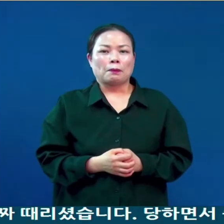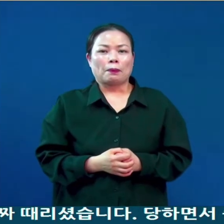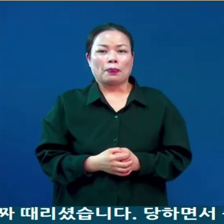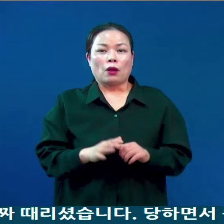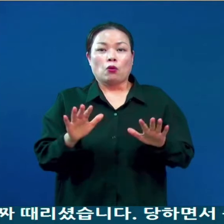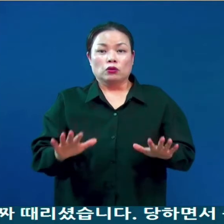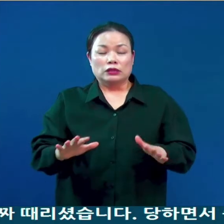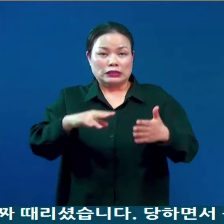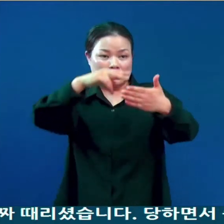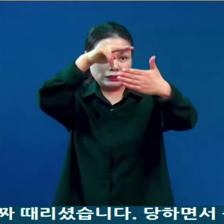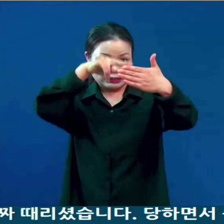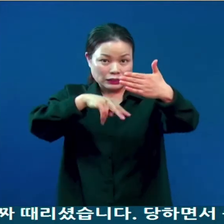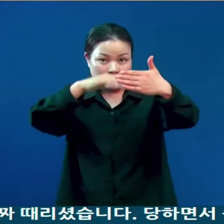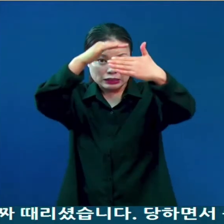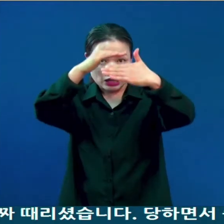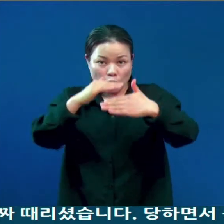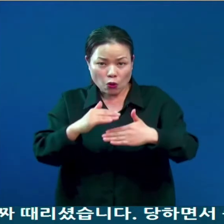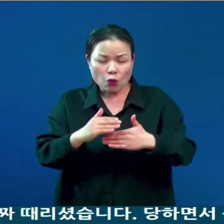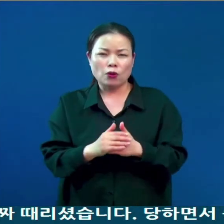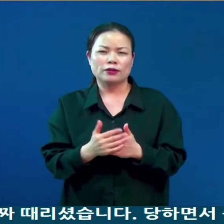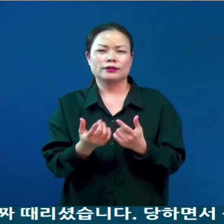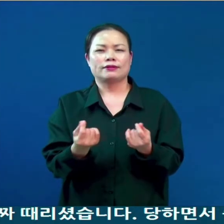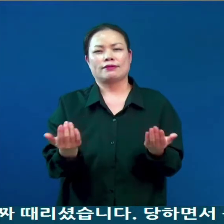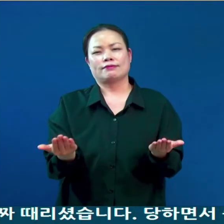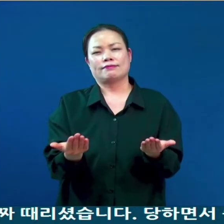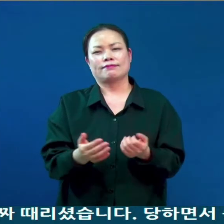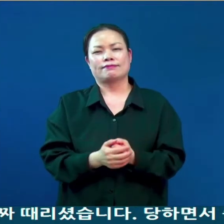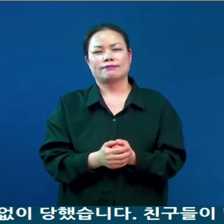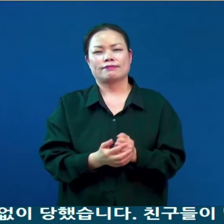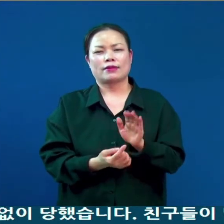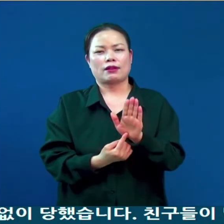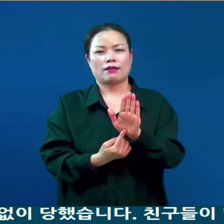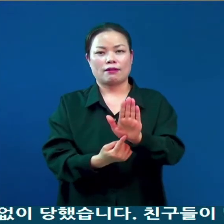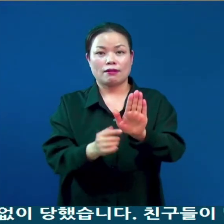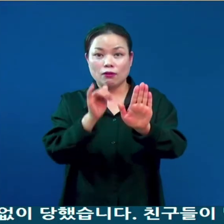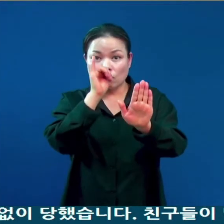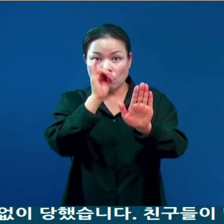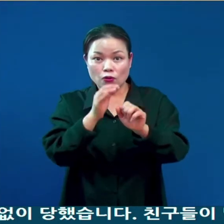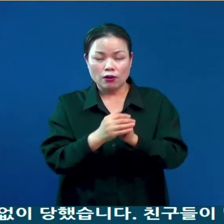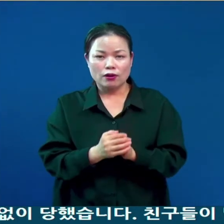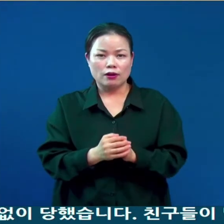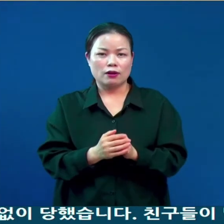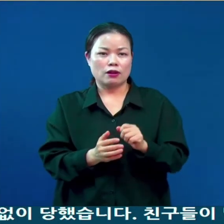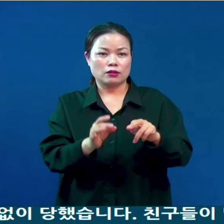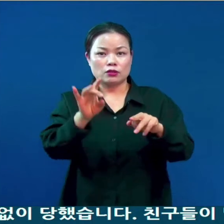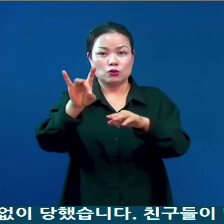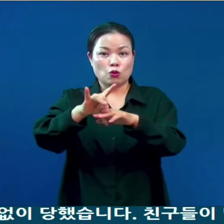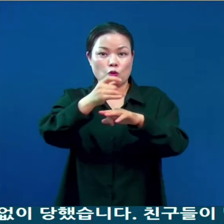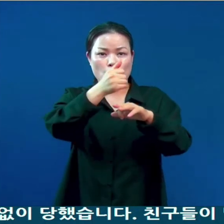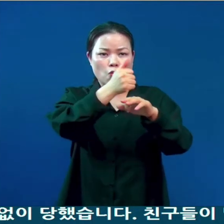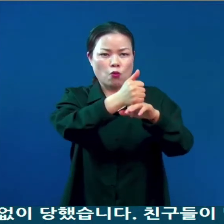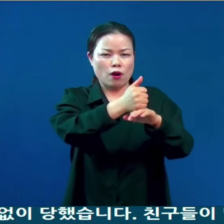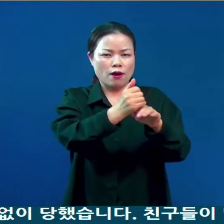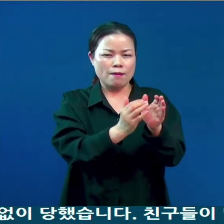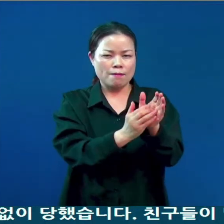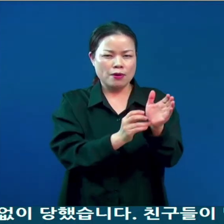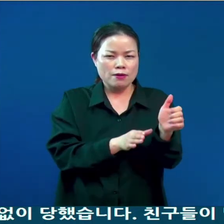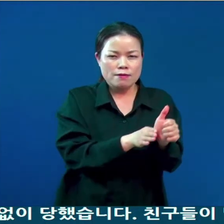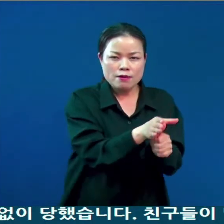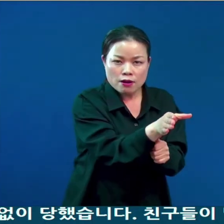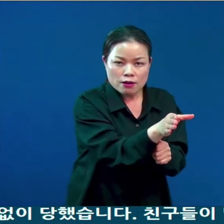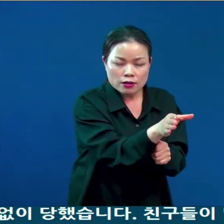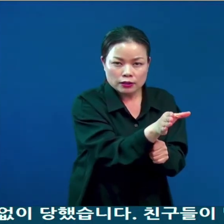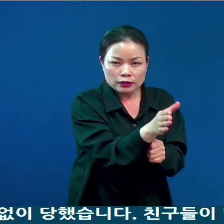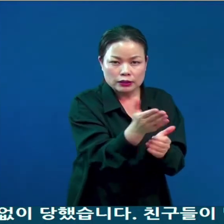오늘 우리가 읽은 본문의 내용은 이러한 사건이 오늘 등장하고 있습니다. 바로 한 왕의 암살 사건과 그